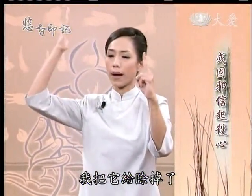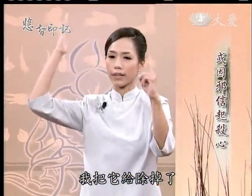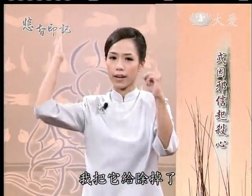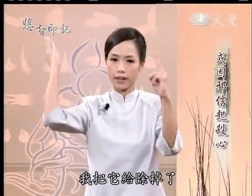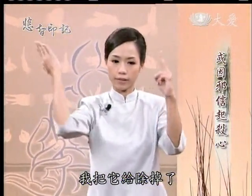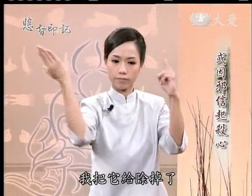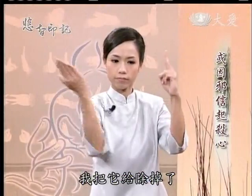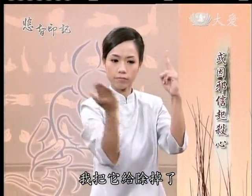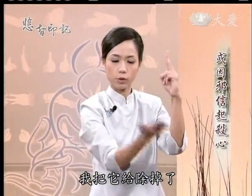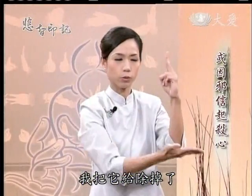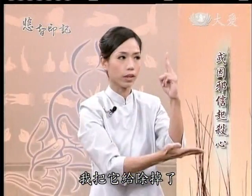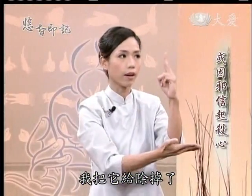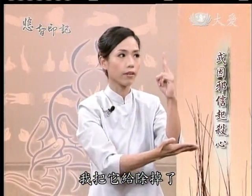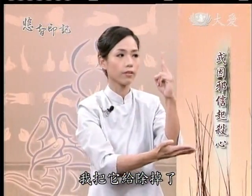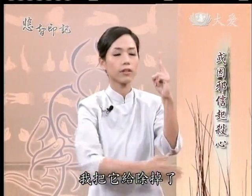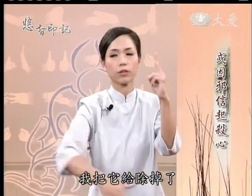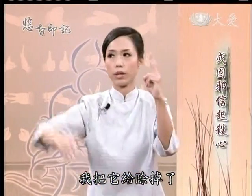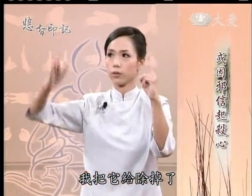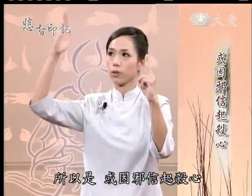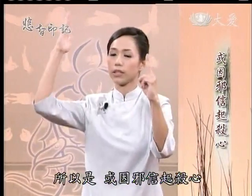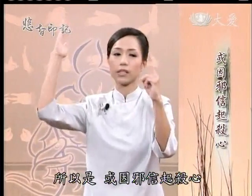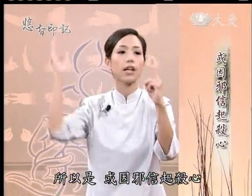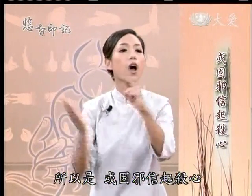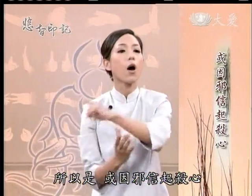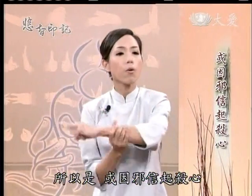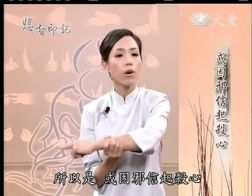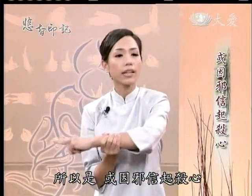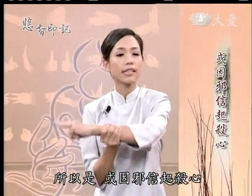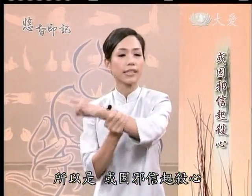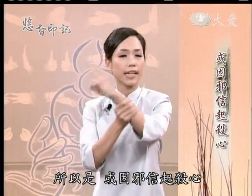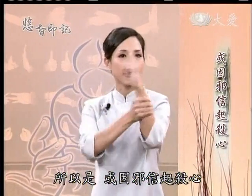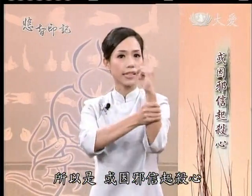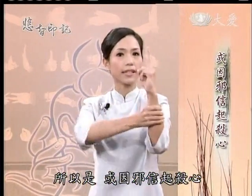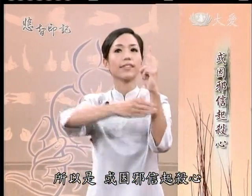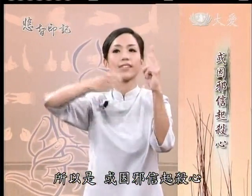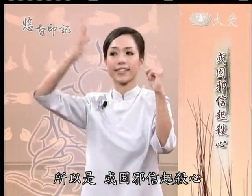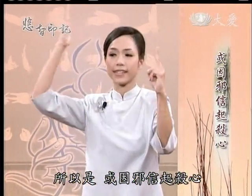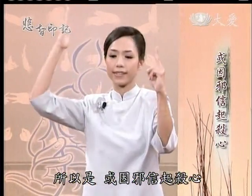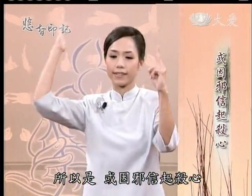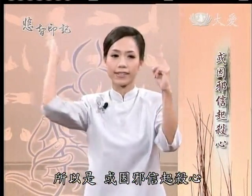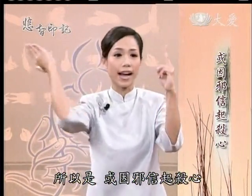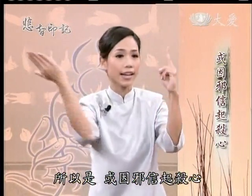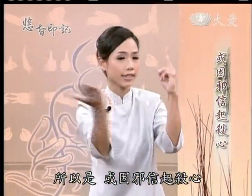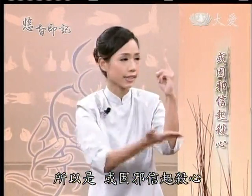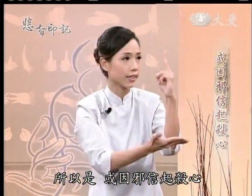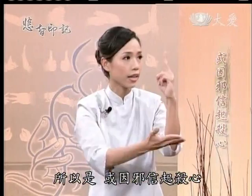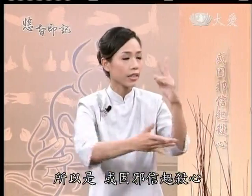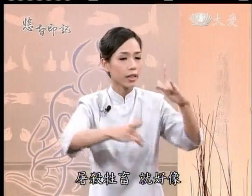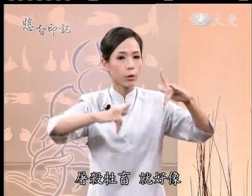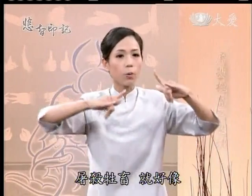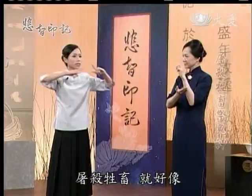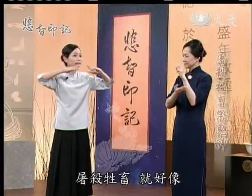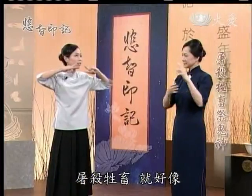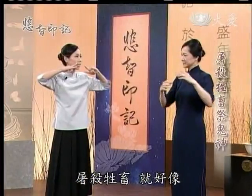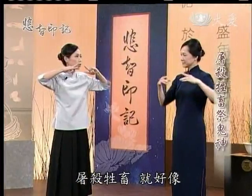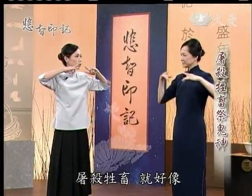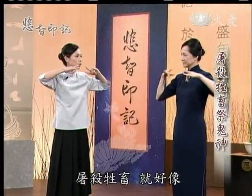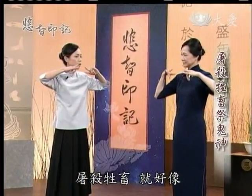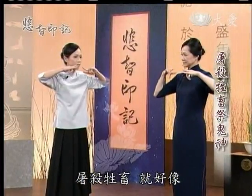把它给除掉了，对，所以是祸因邪性起杀心。那屠杀牲畜呢，就好